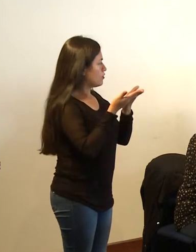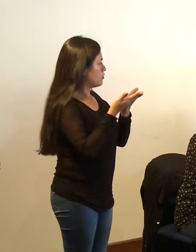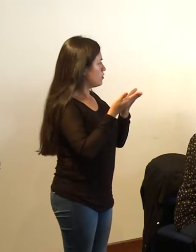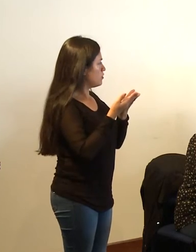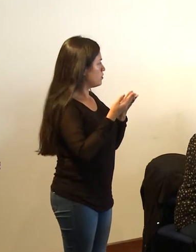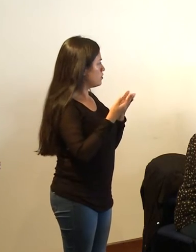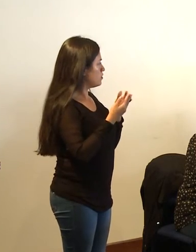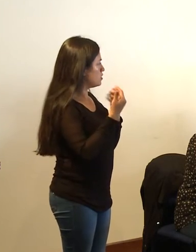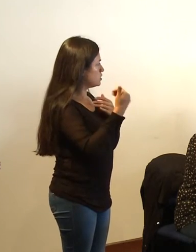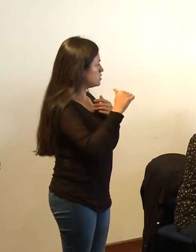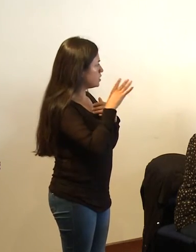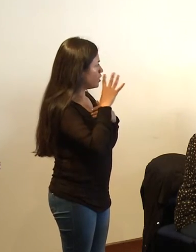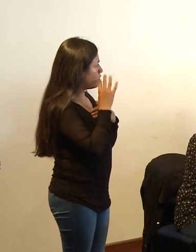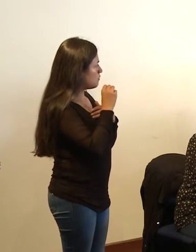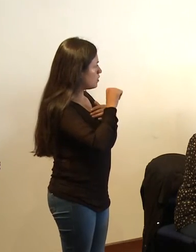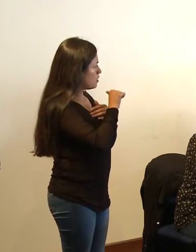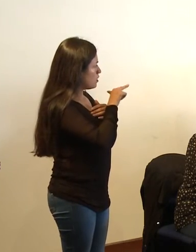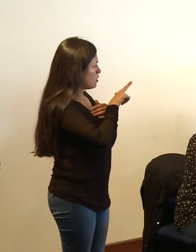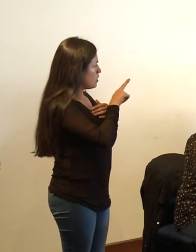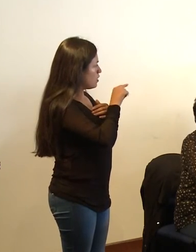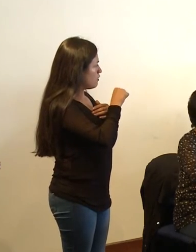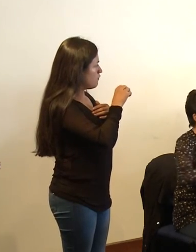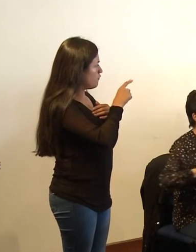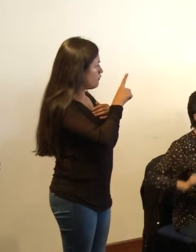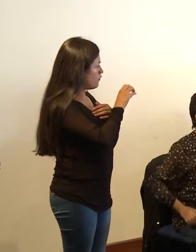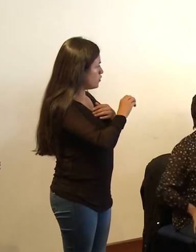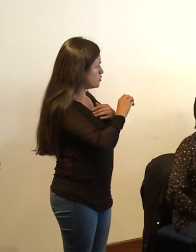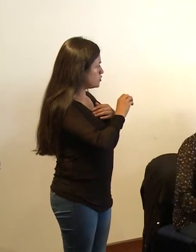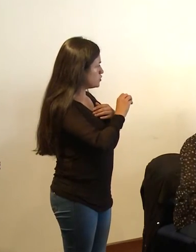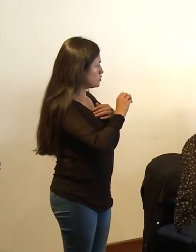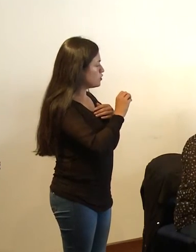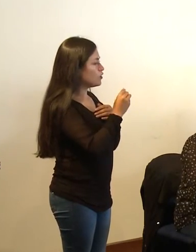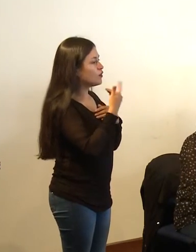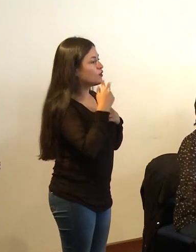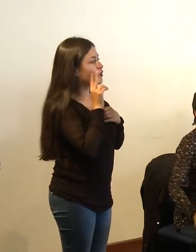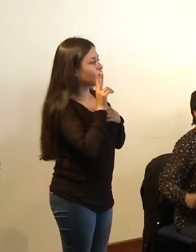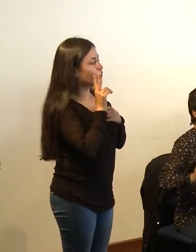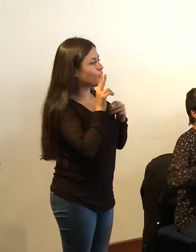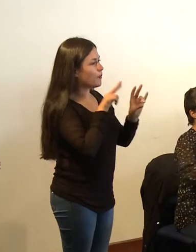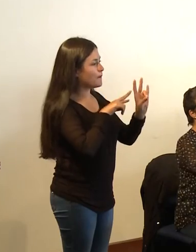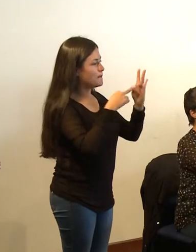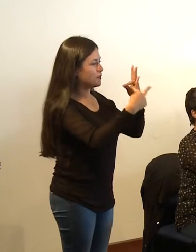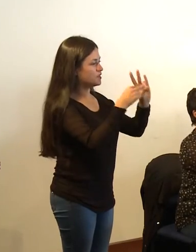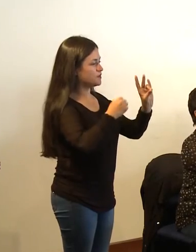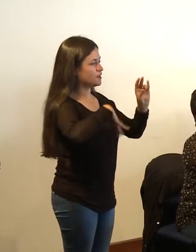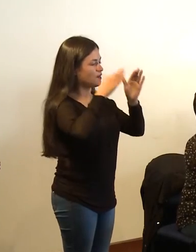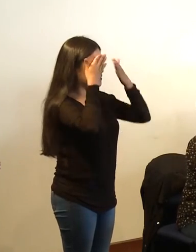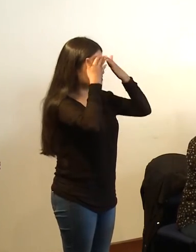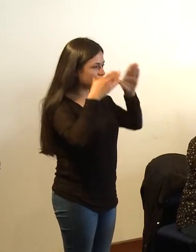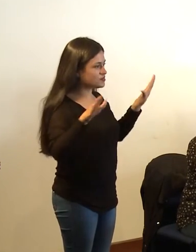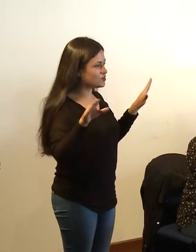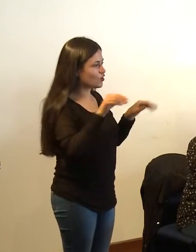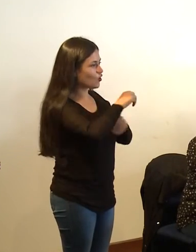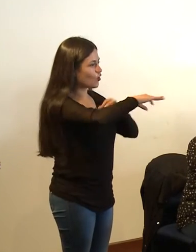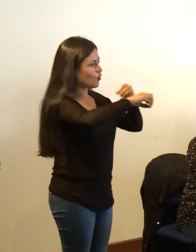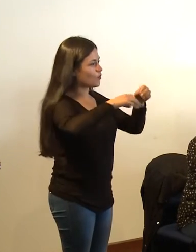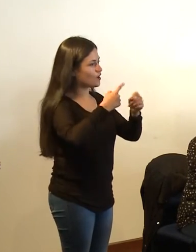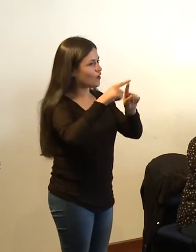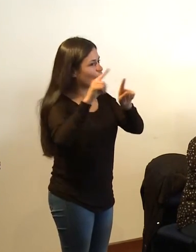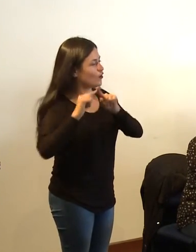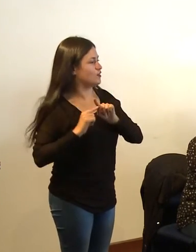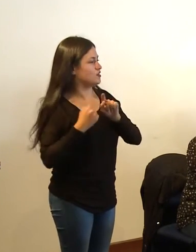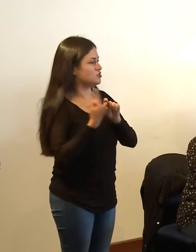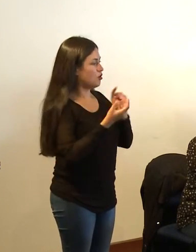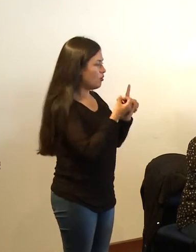ya hizo ese cuestionamiento, un poco más como desde la perspectiva y el enfoque de la construcción del proyecto histórico